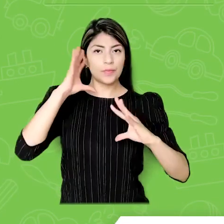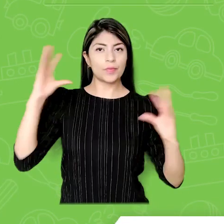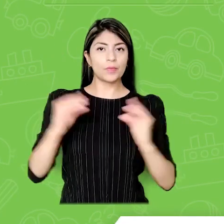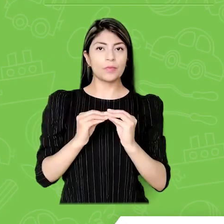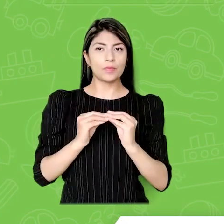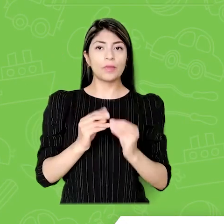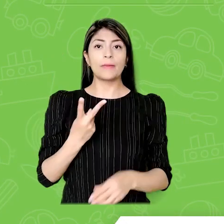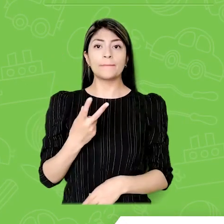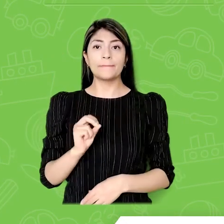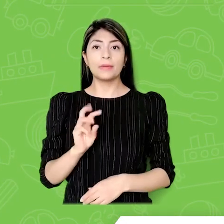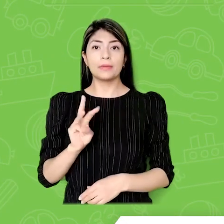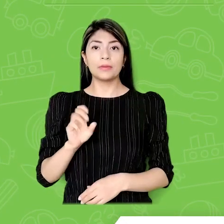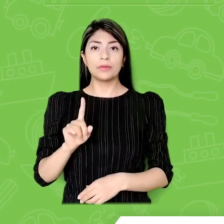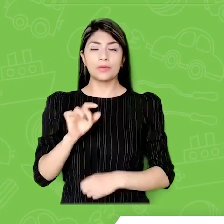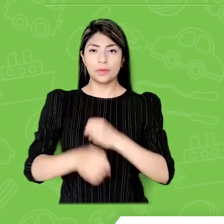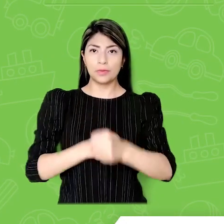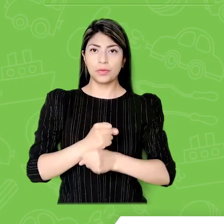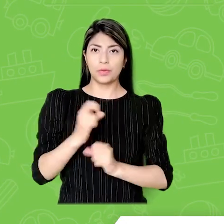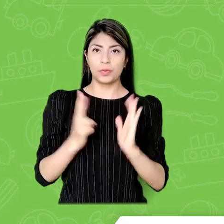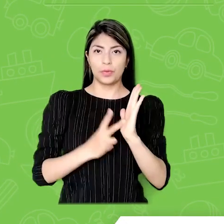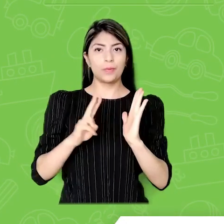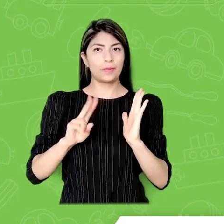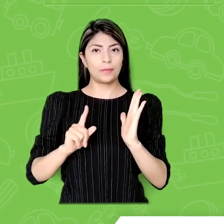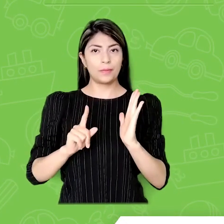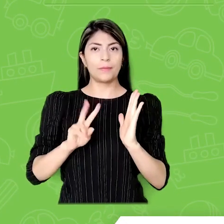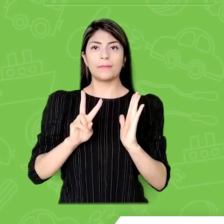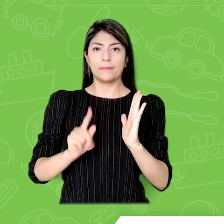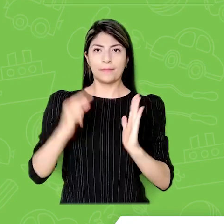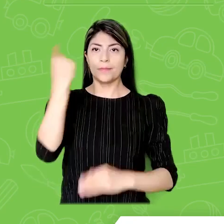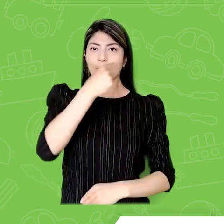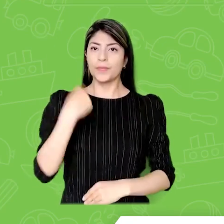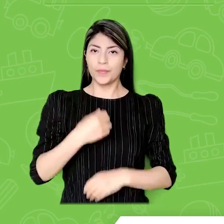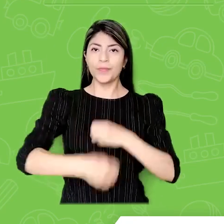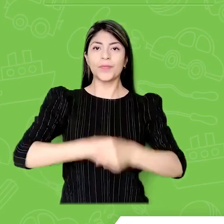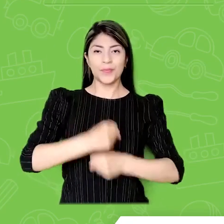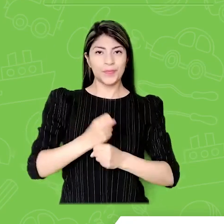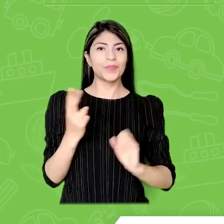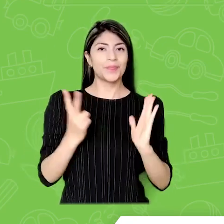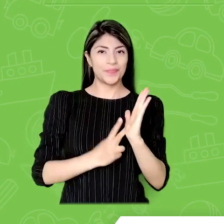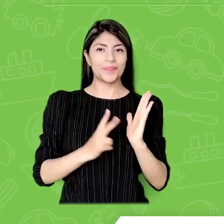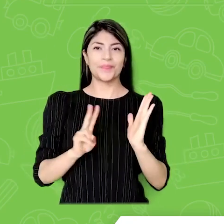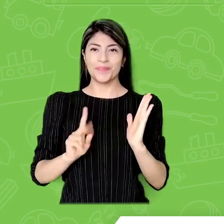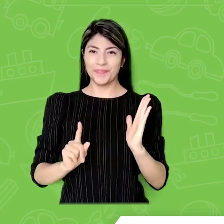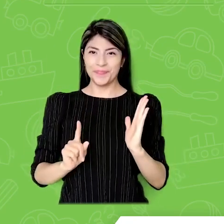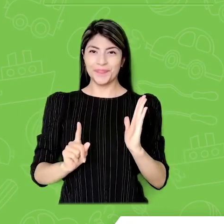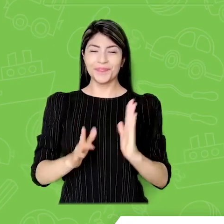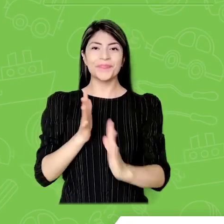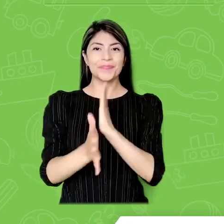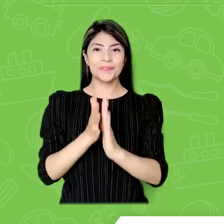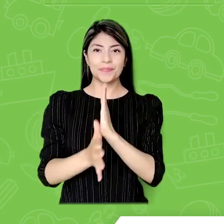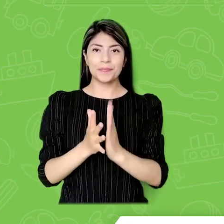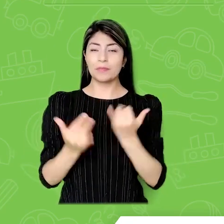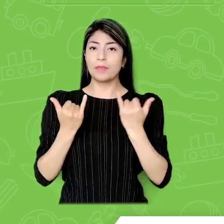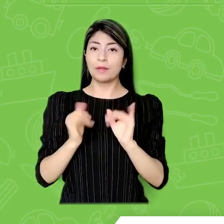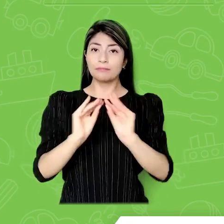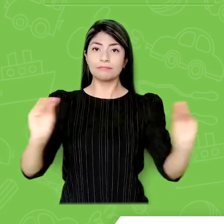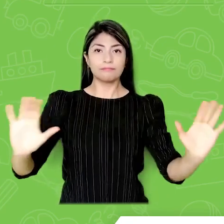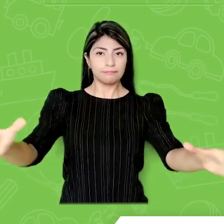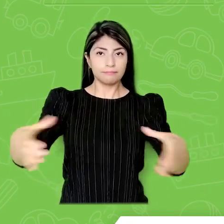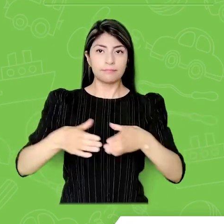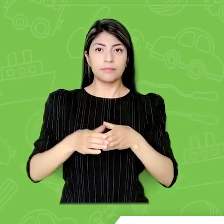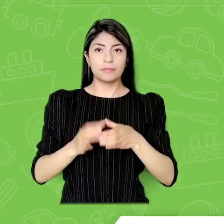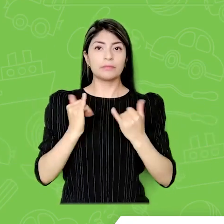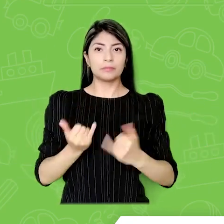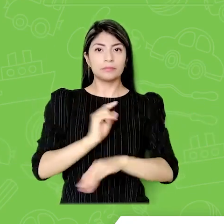Acuerdo número 2081 de 2021, 21 de septiembre de 2021, por el cual se convoca y